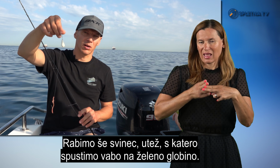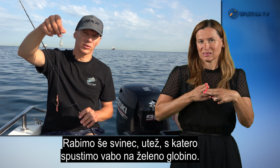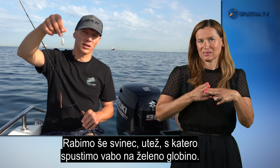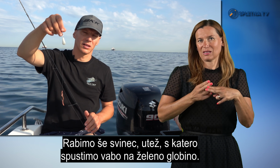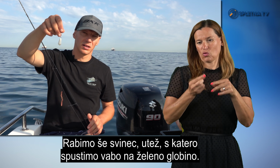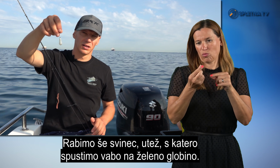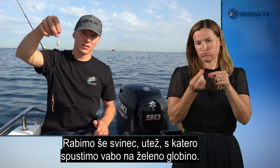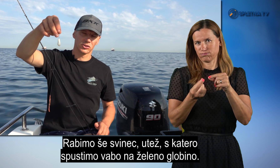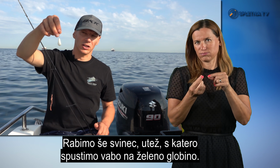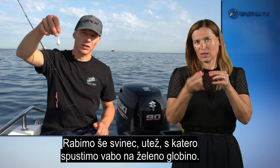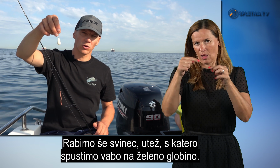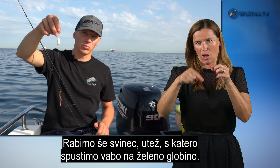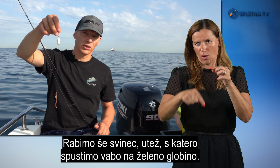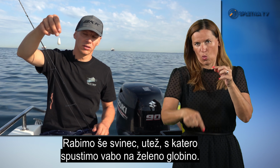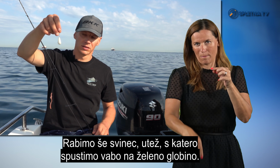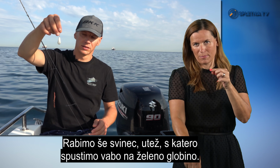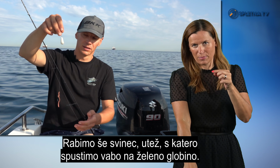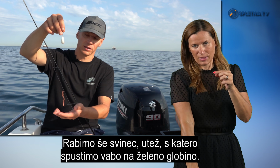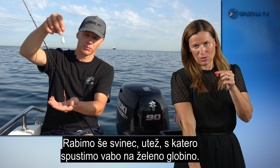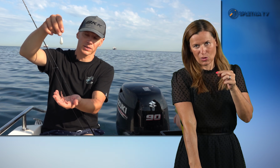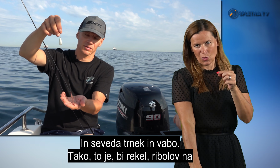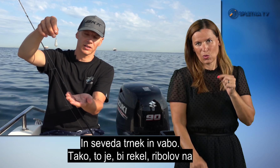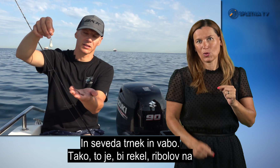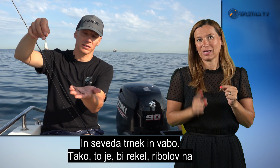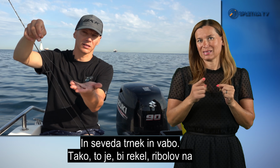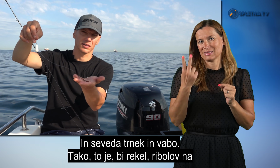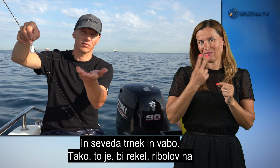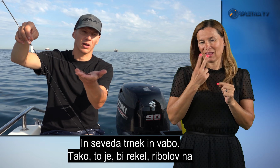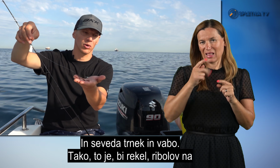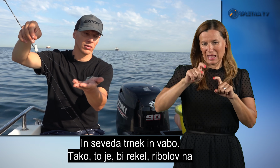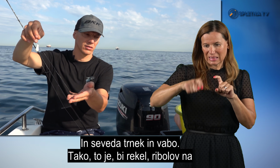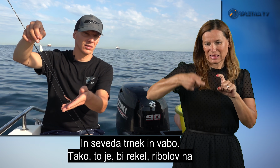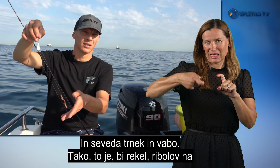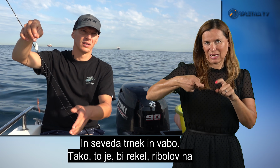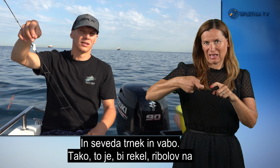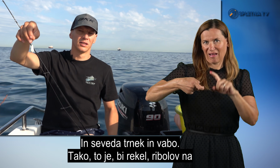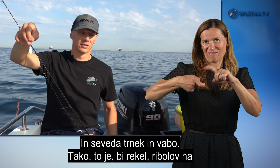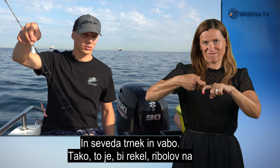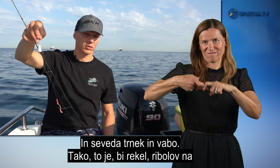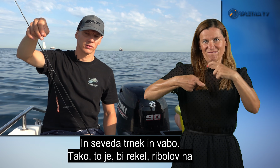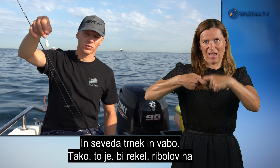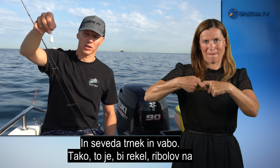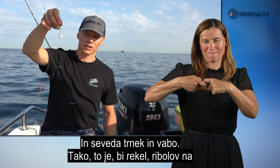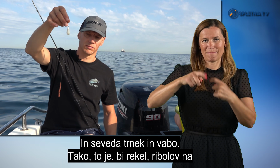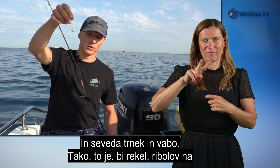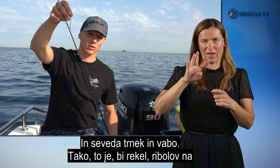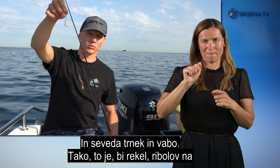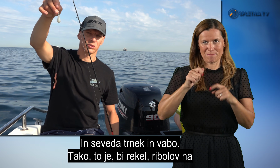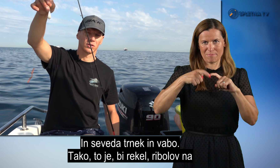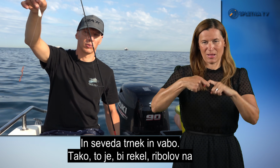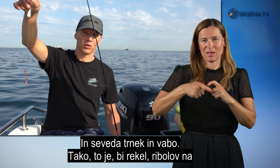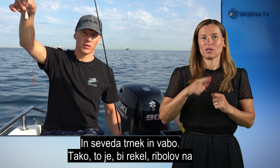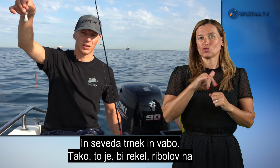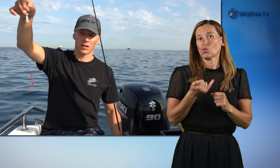spustimo vabo na željeno globino in pa seveda trnk in vabo. To je, bi